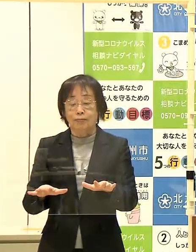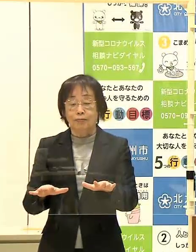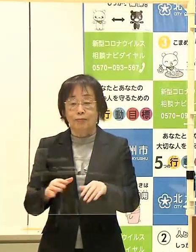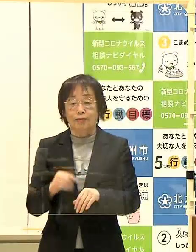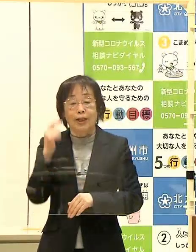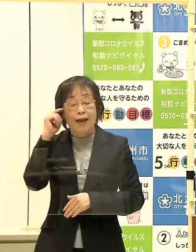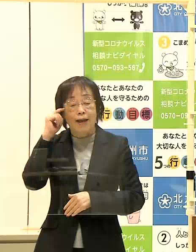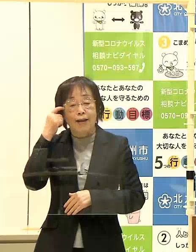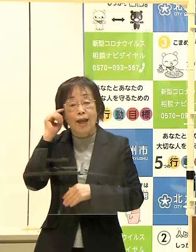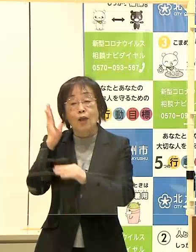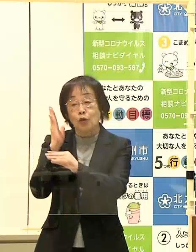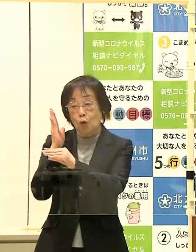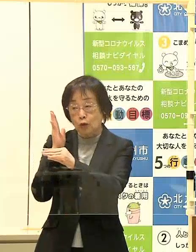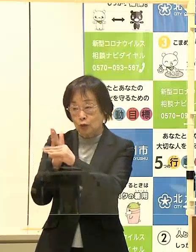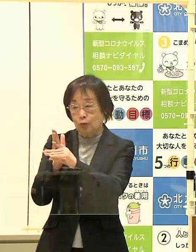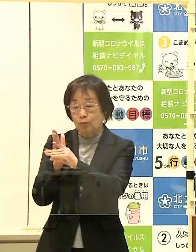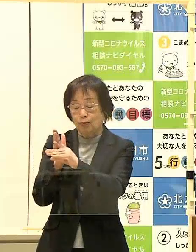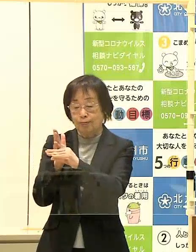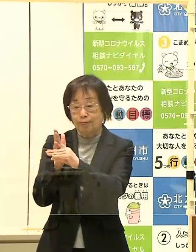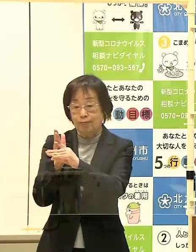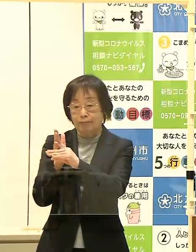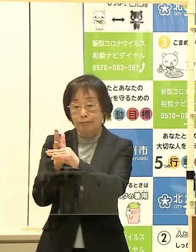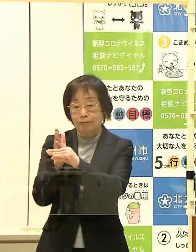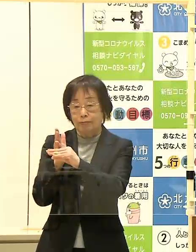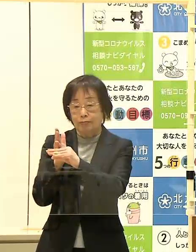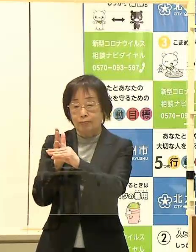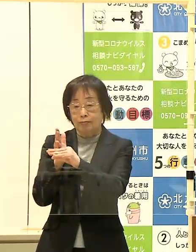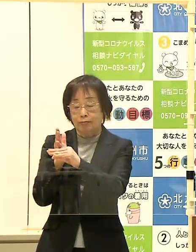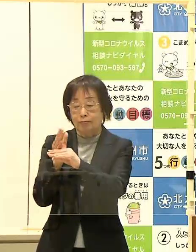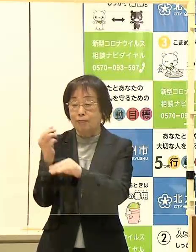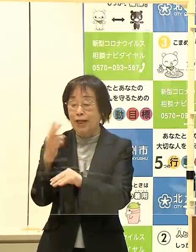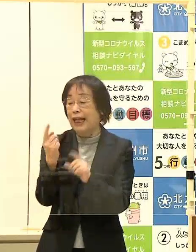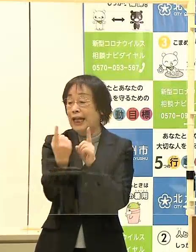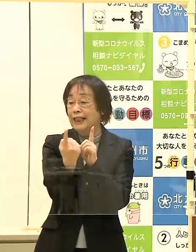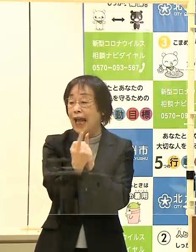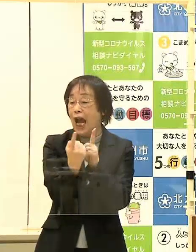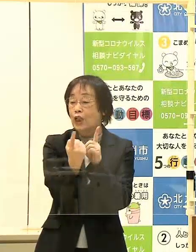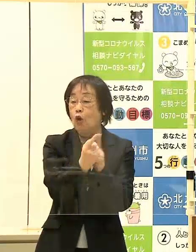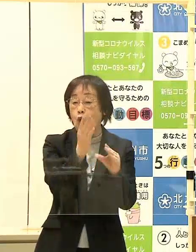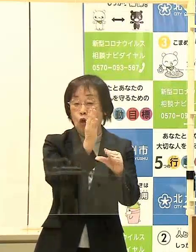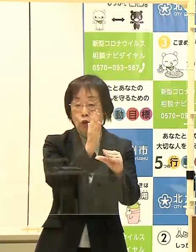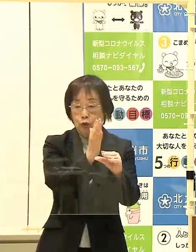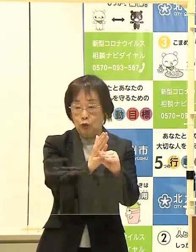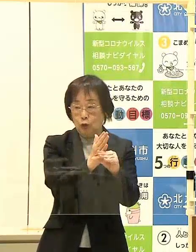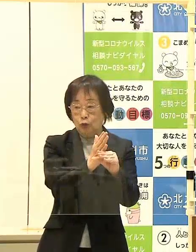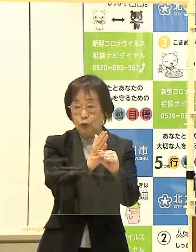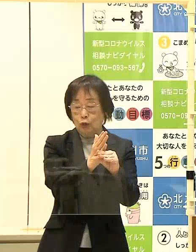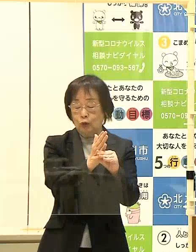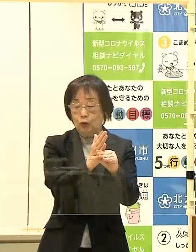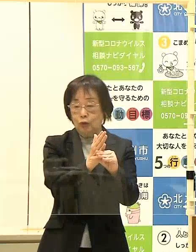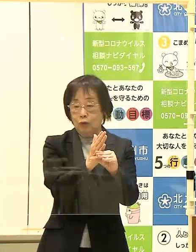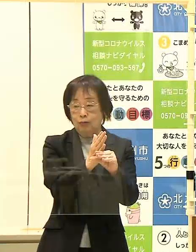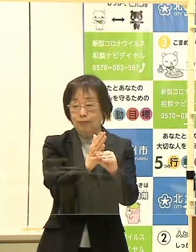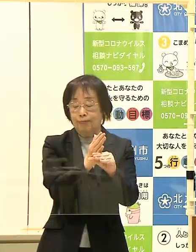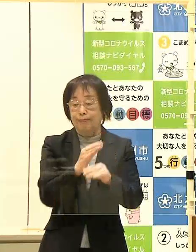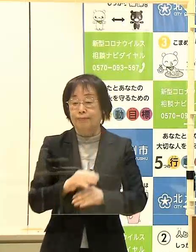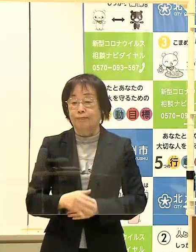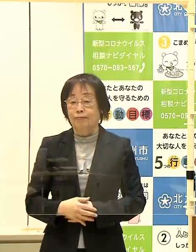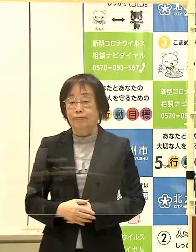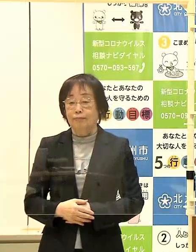検討中作業中ということもいくつか入ってまいりますので